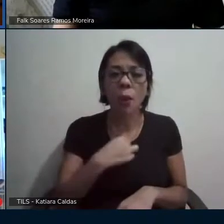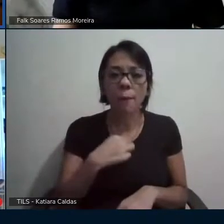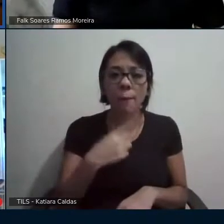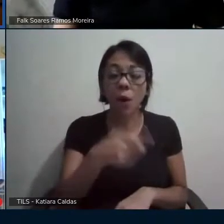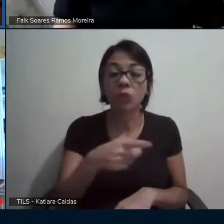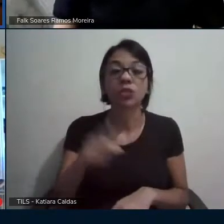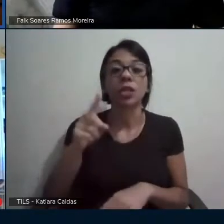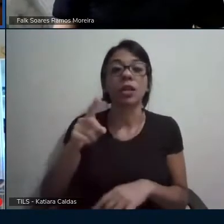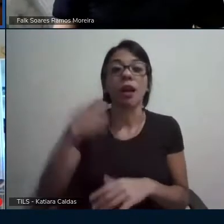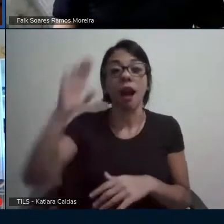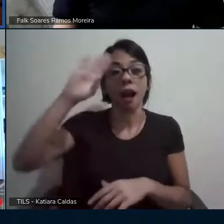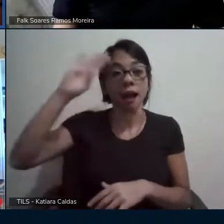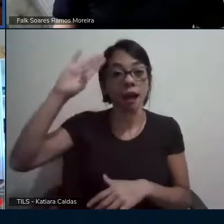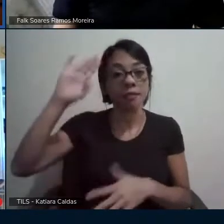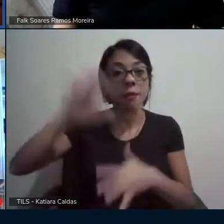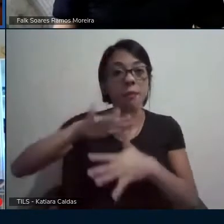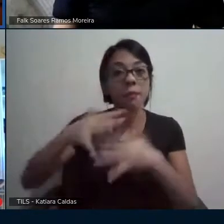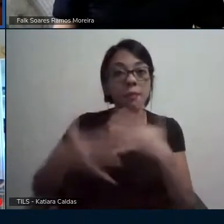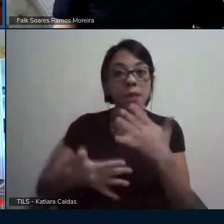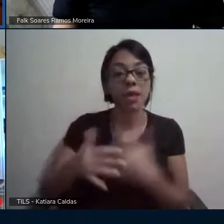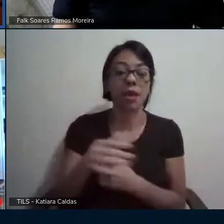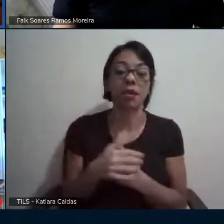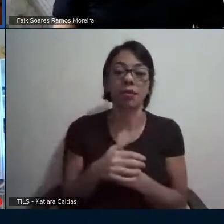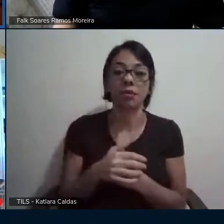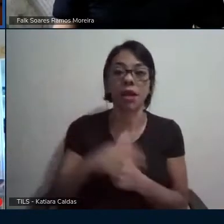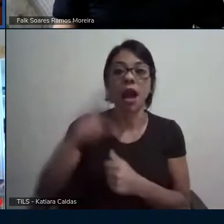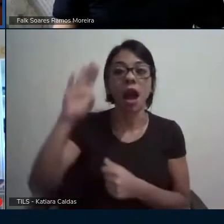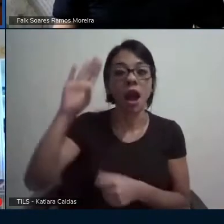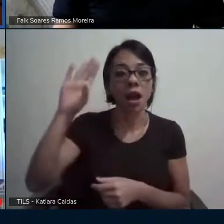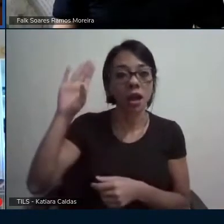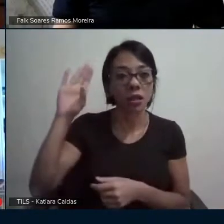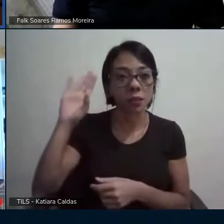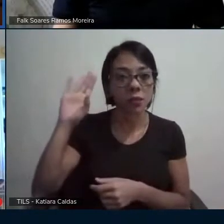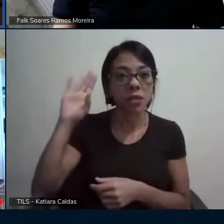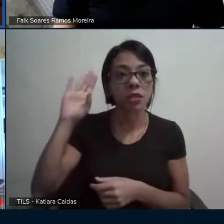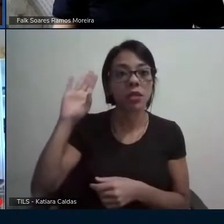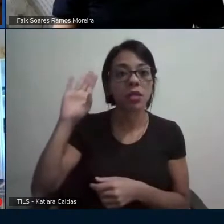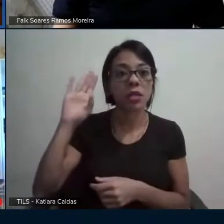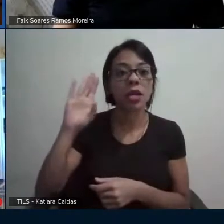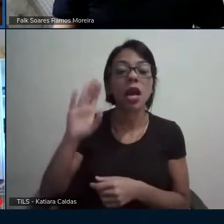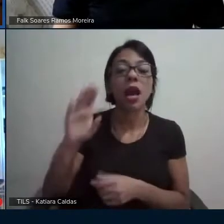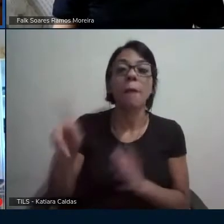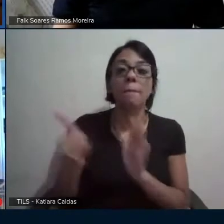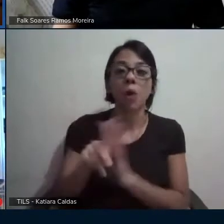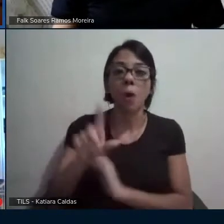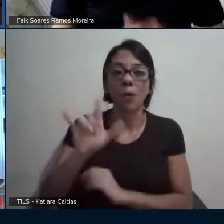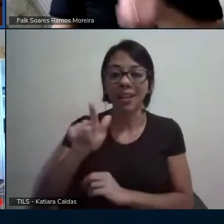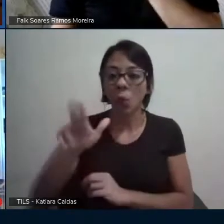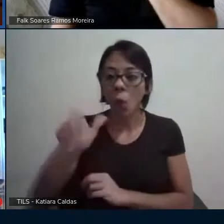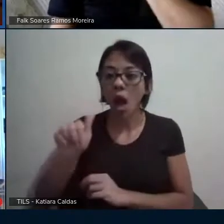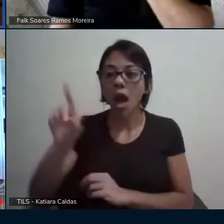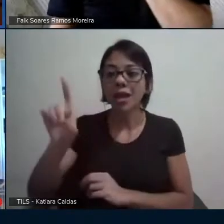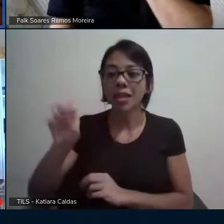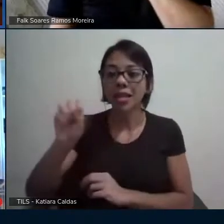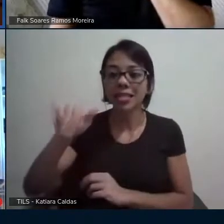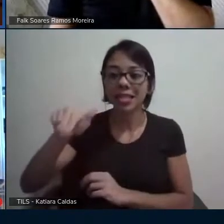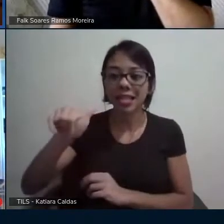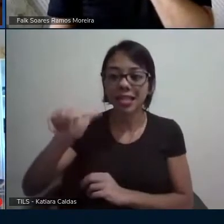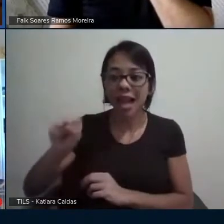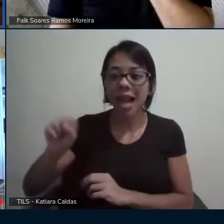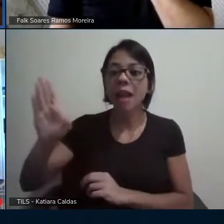É Academia, Helena, Academia de Língua de Sinais Brasileira. Corrija aí, por